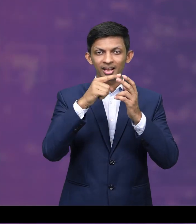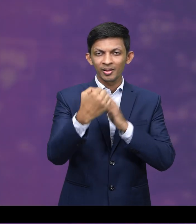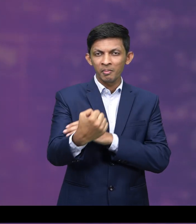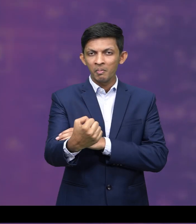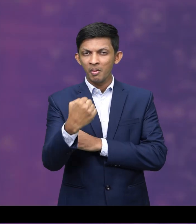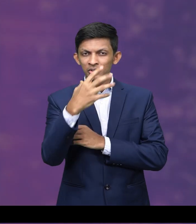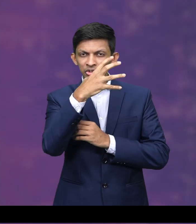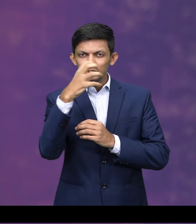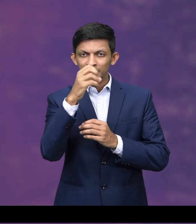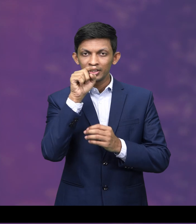అయనీకరణ శక్తి,